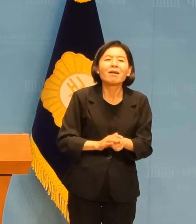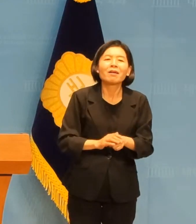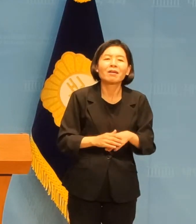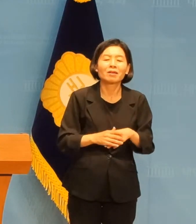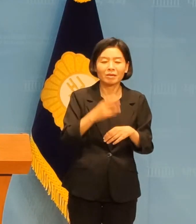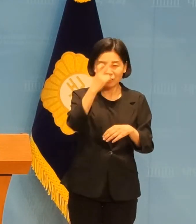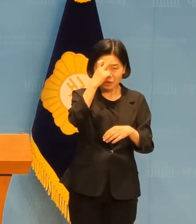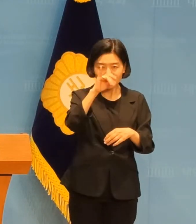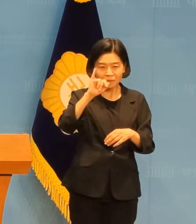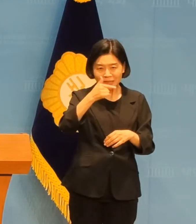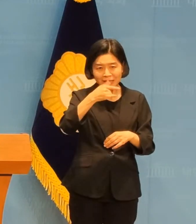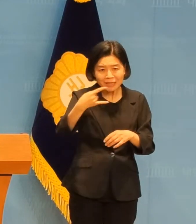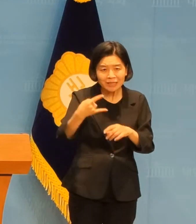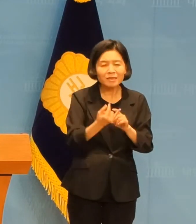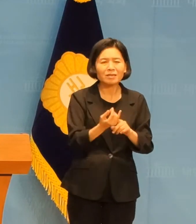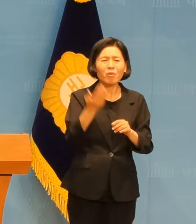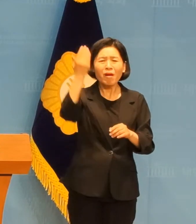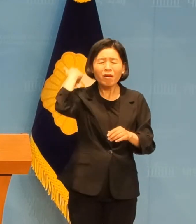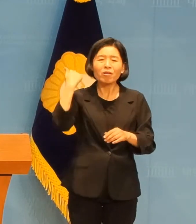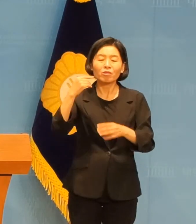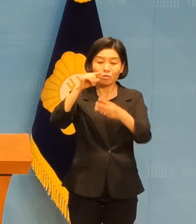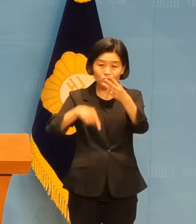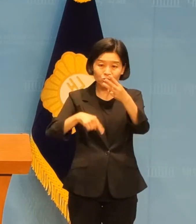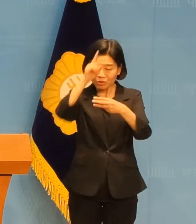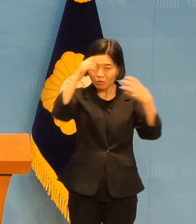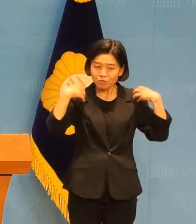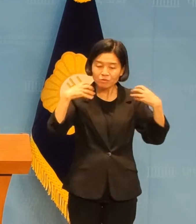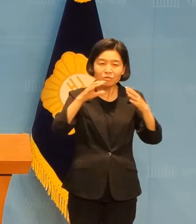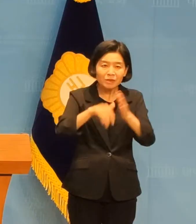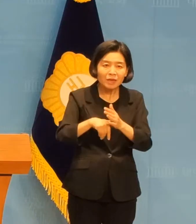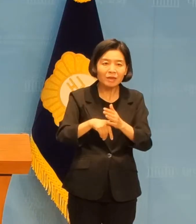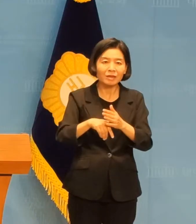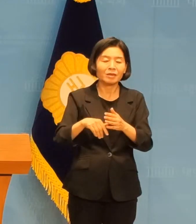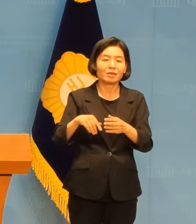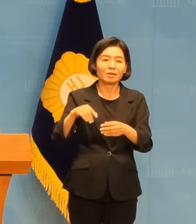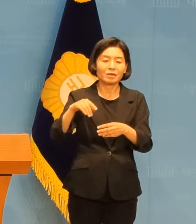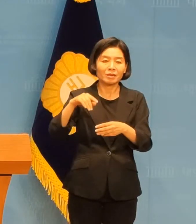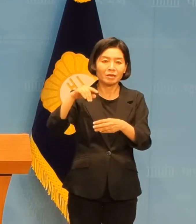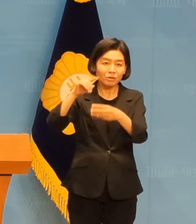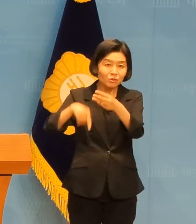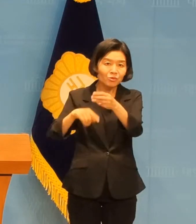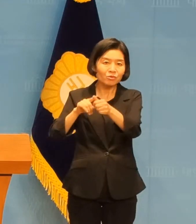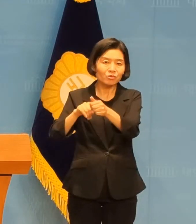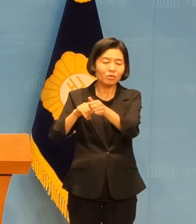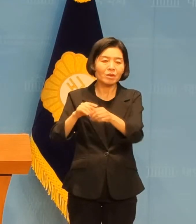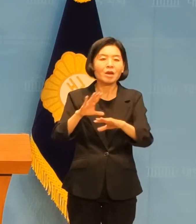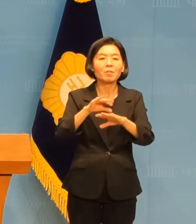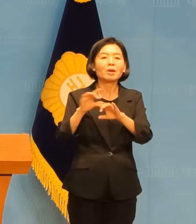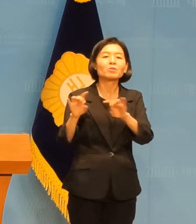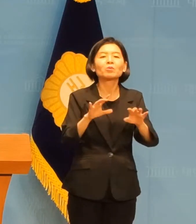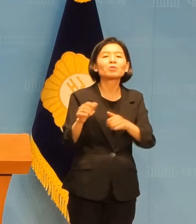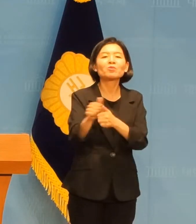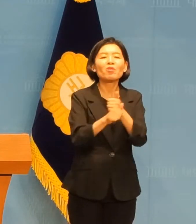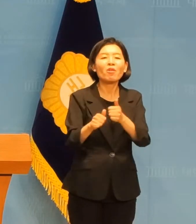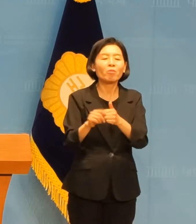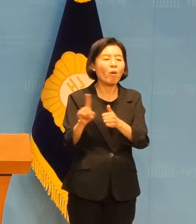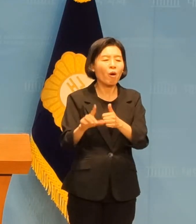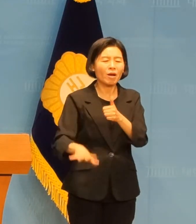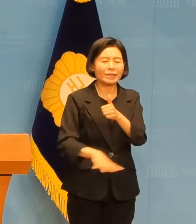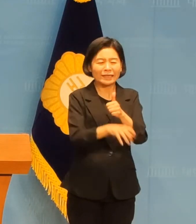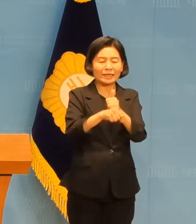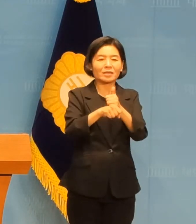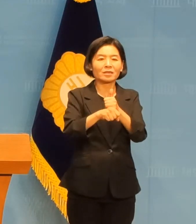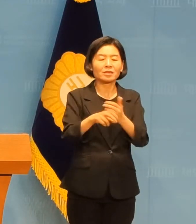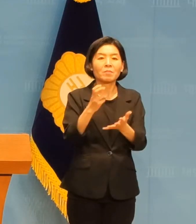최민희 위원을 당시 윤석열 정권에서 윤석열 방통위와 그리고 또